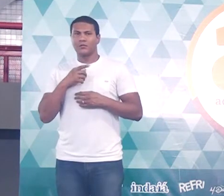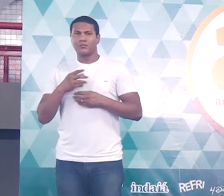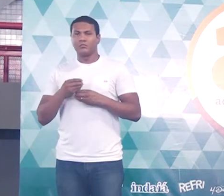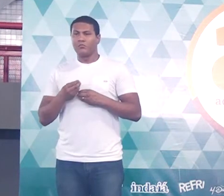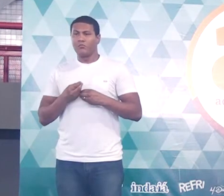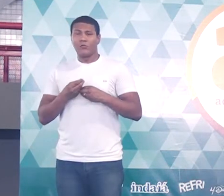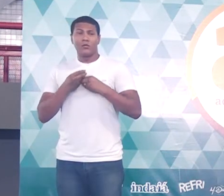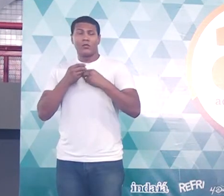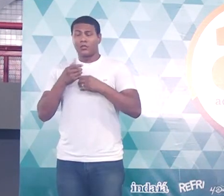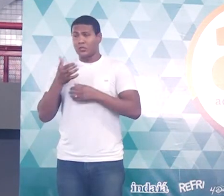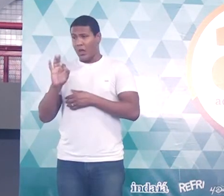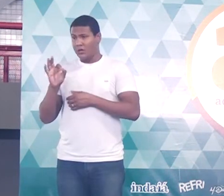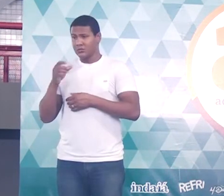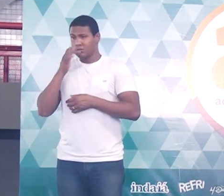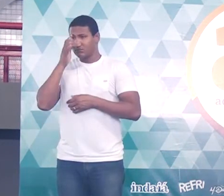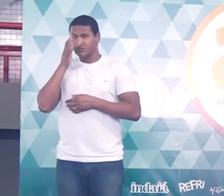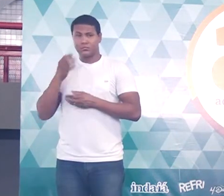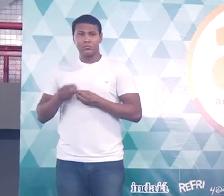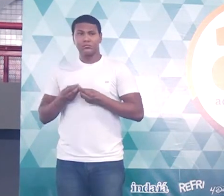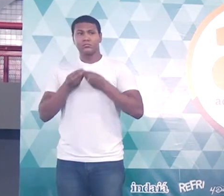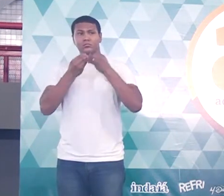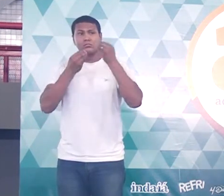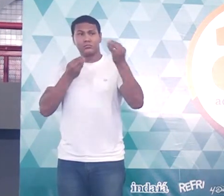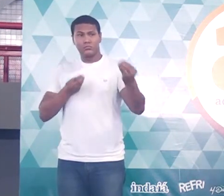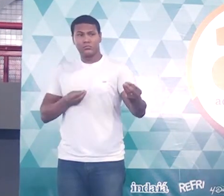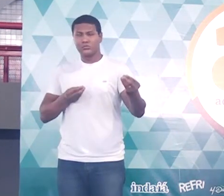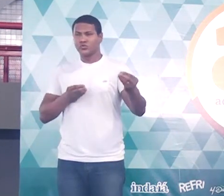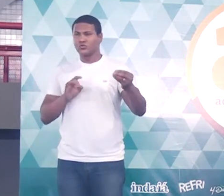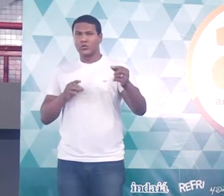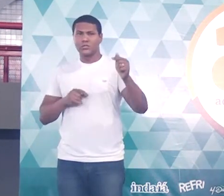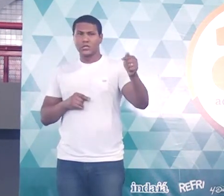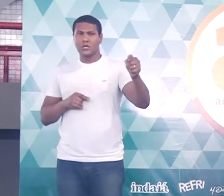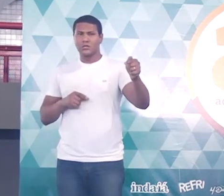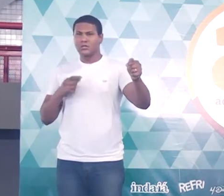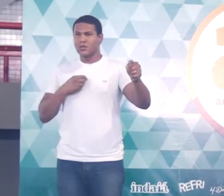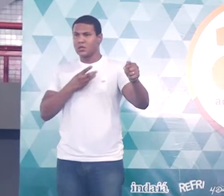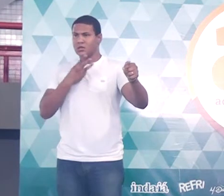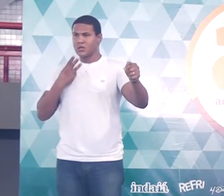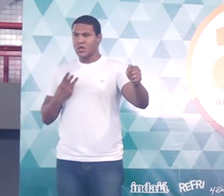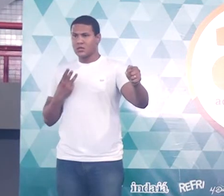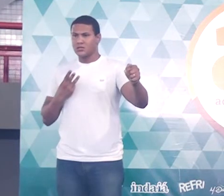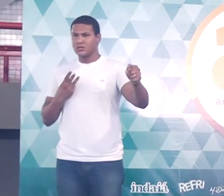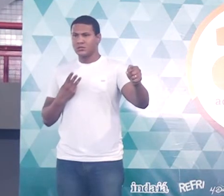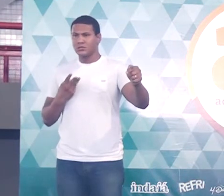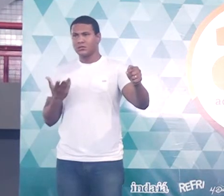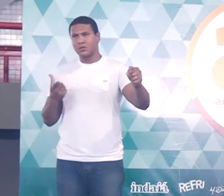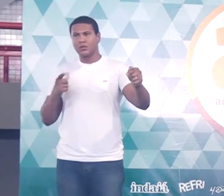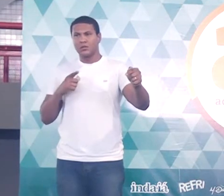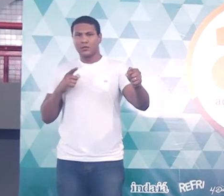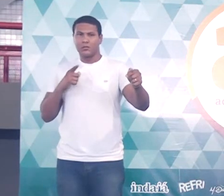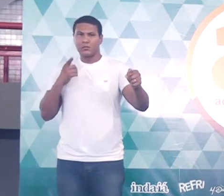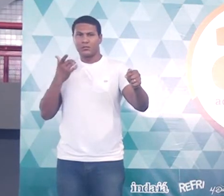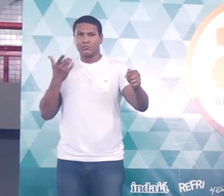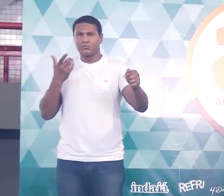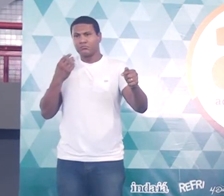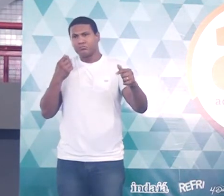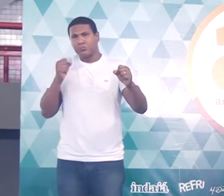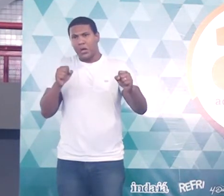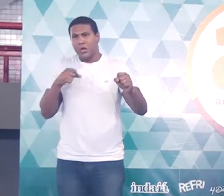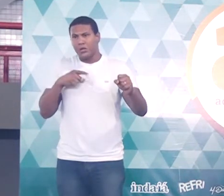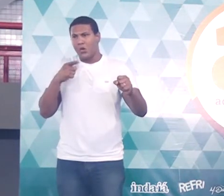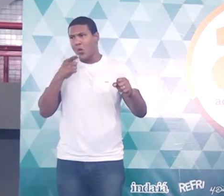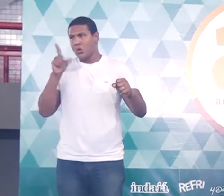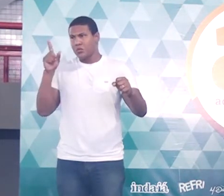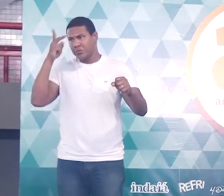ela. É porque o sistema não está isolado. Deve ter uma terceira pessoa aí que, obviamente, recebeu as outras